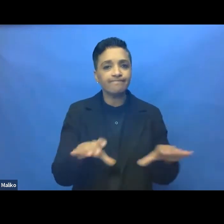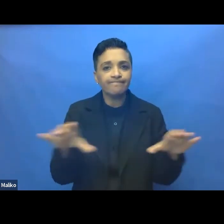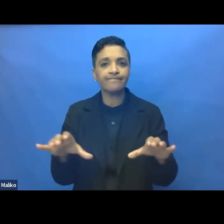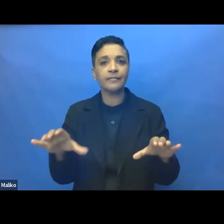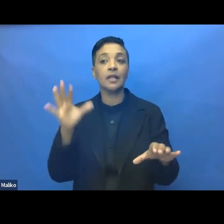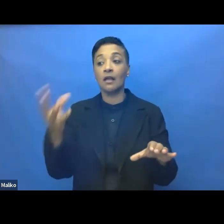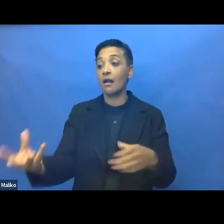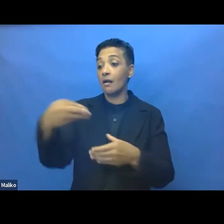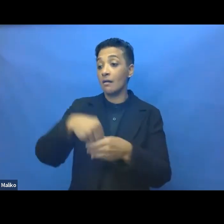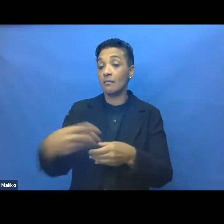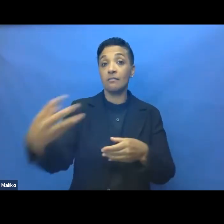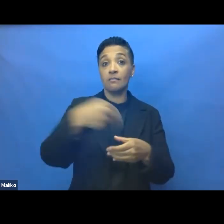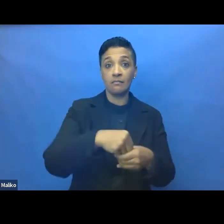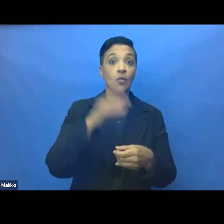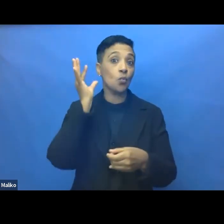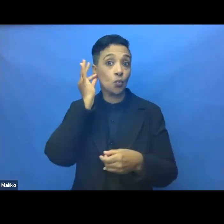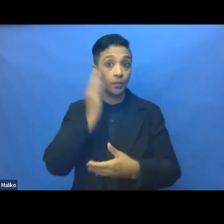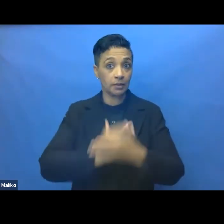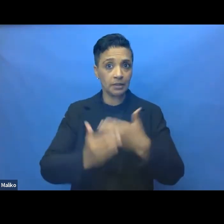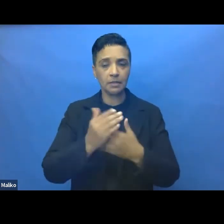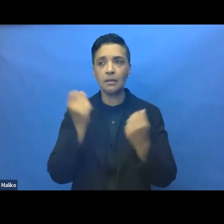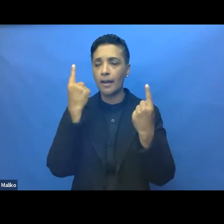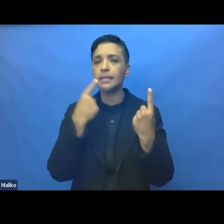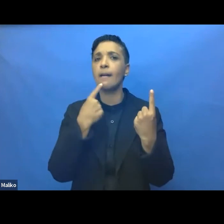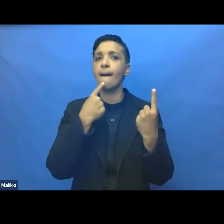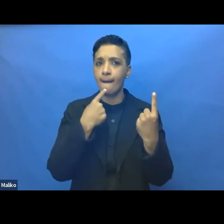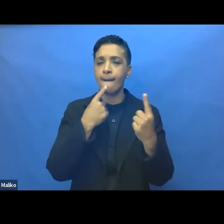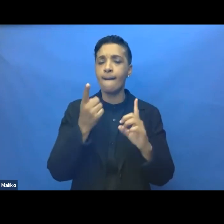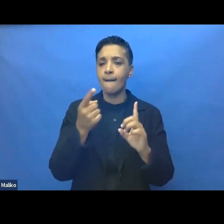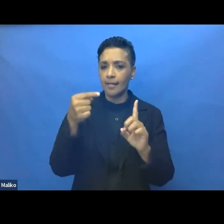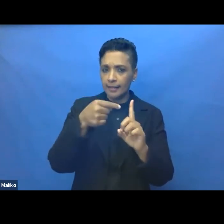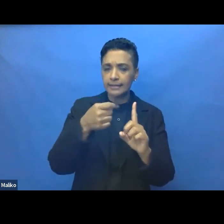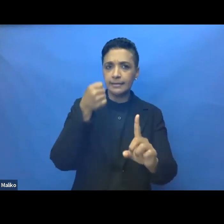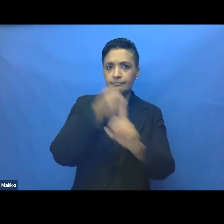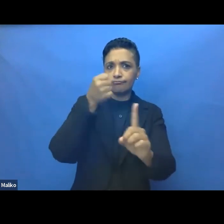les femmes handicapées. Les femmes